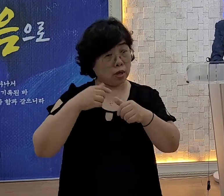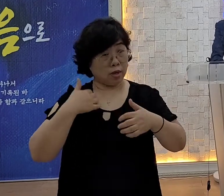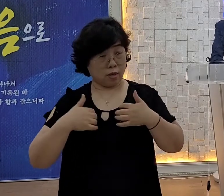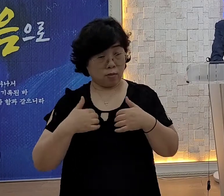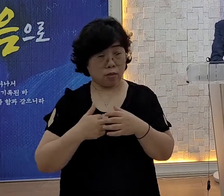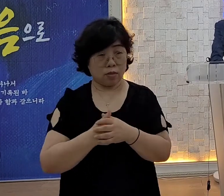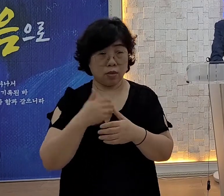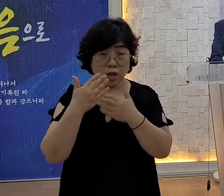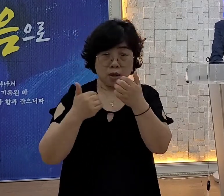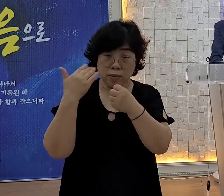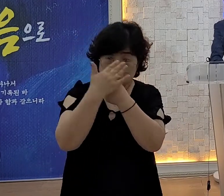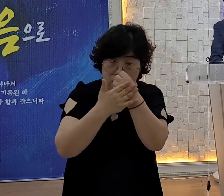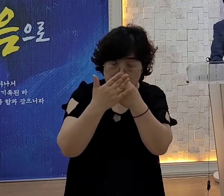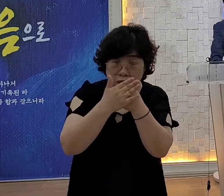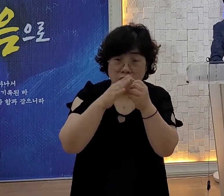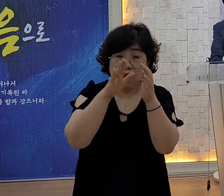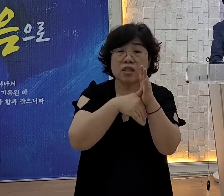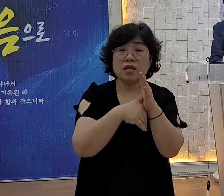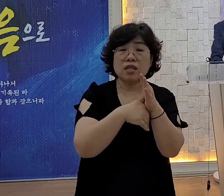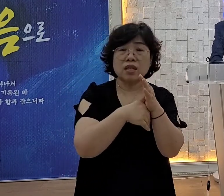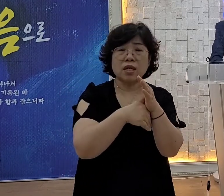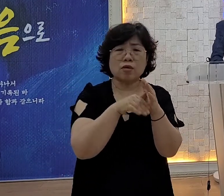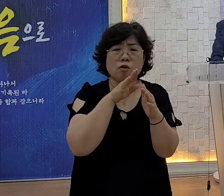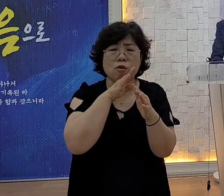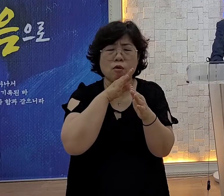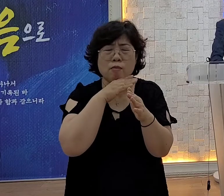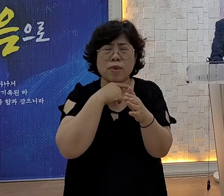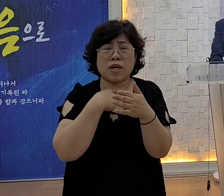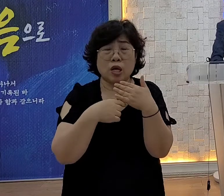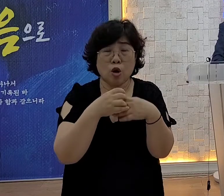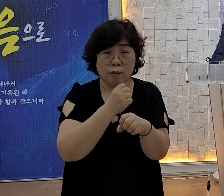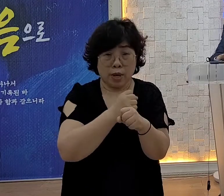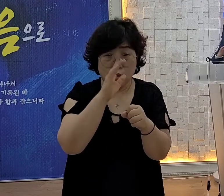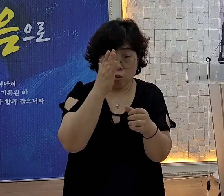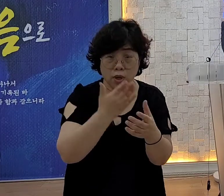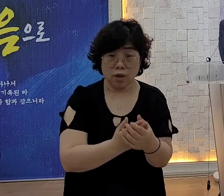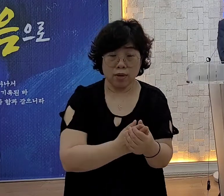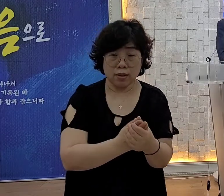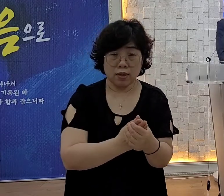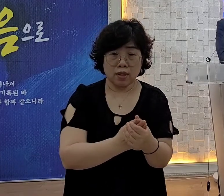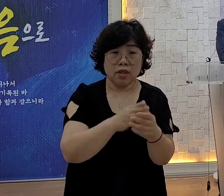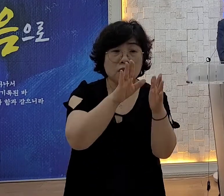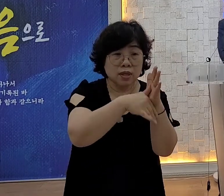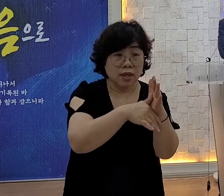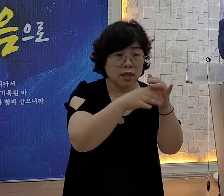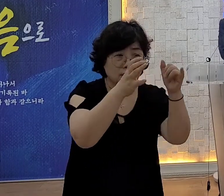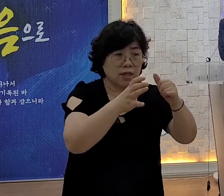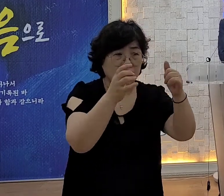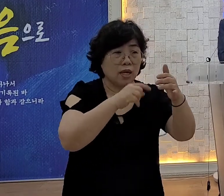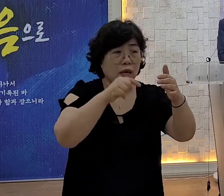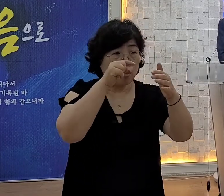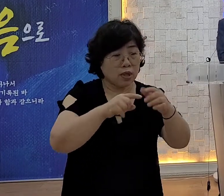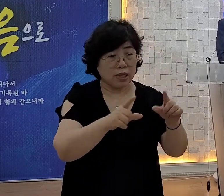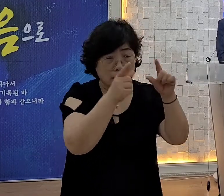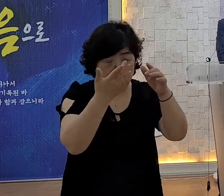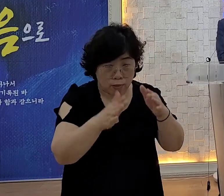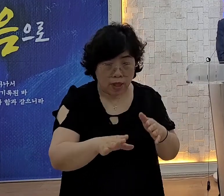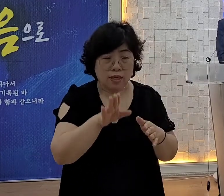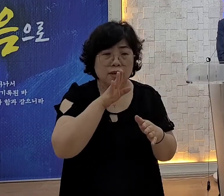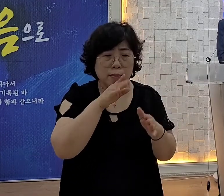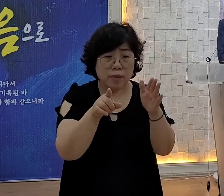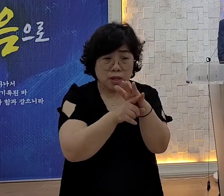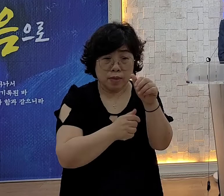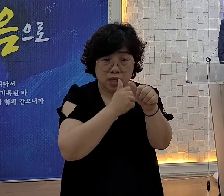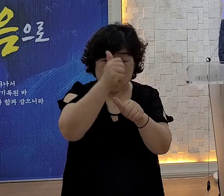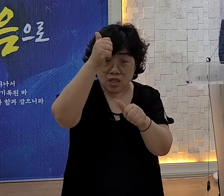이 하나님의 은혜를 그때 가서야 정말 진짜로 경험하게 되고 이 세상 가운데서 참다운 믿음의